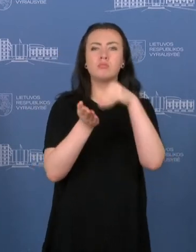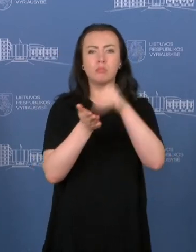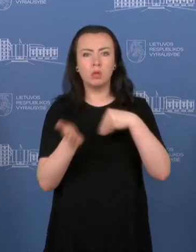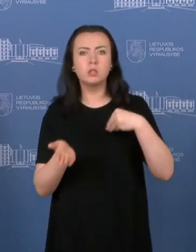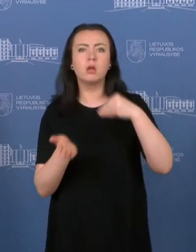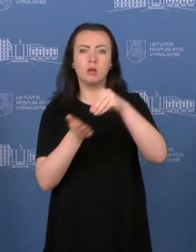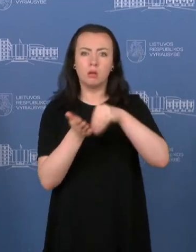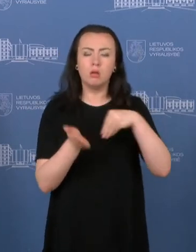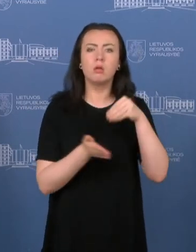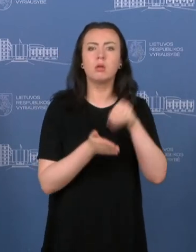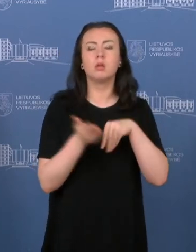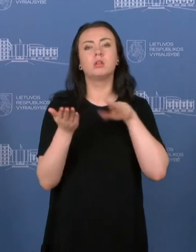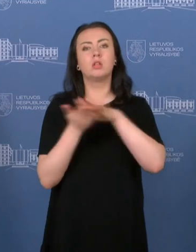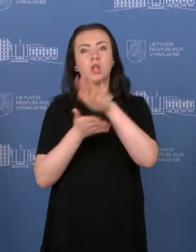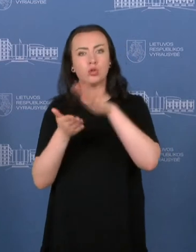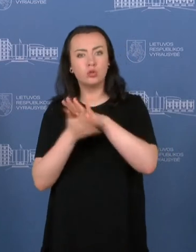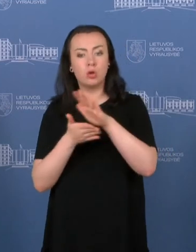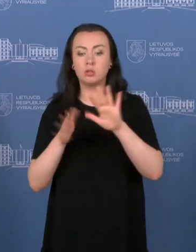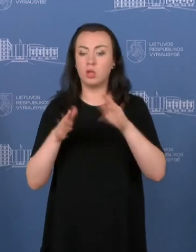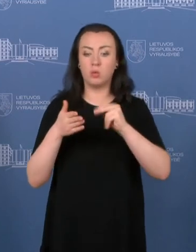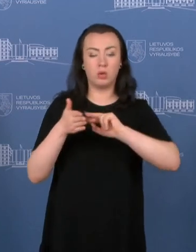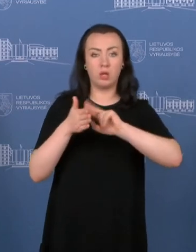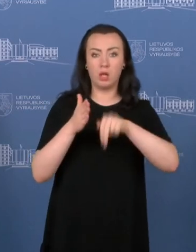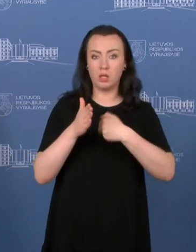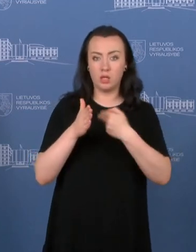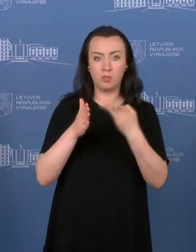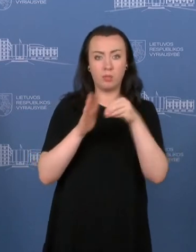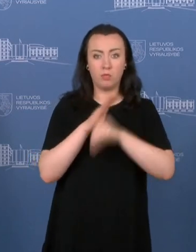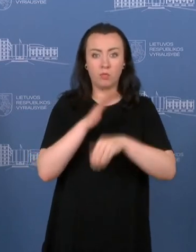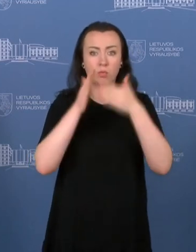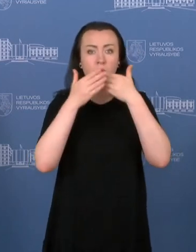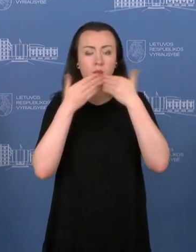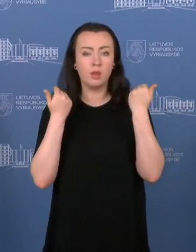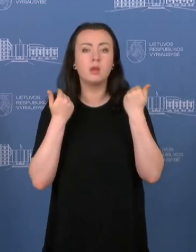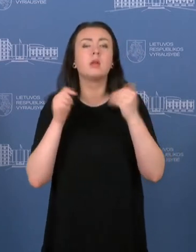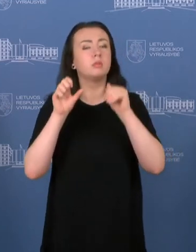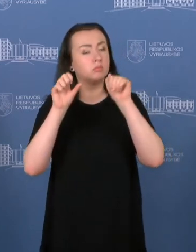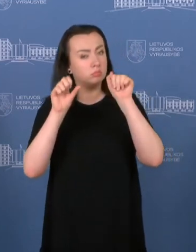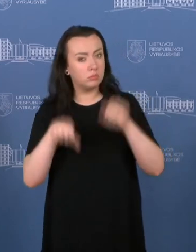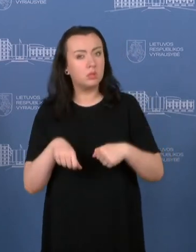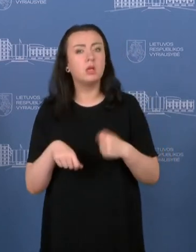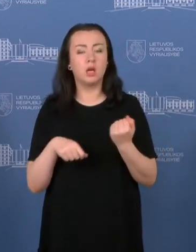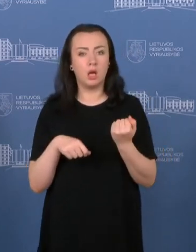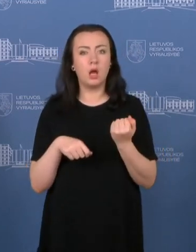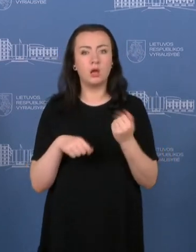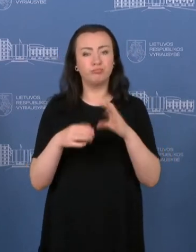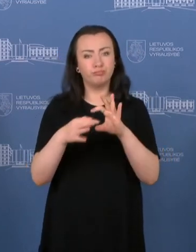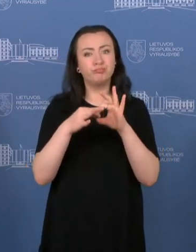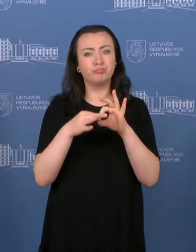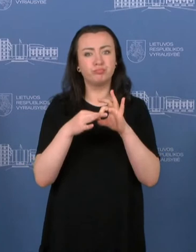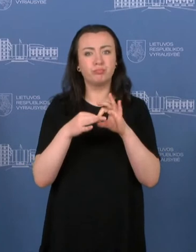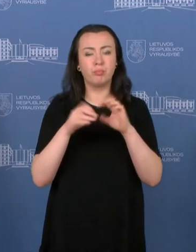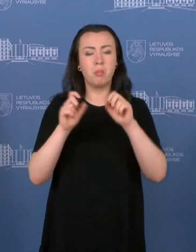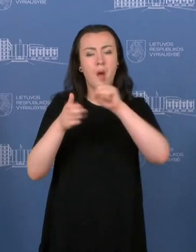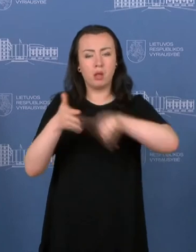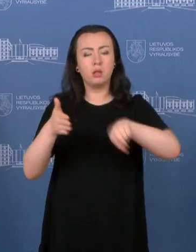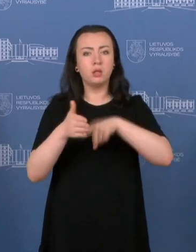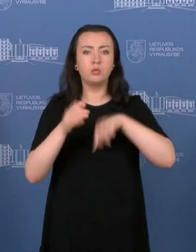pasikartojantis ir į taršos leidimus neįtraukti taršos elementai gali lemti įmonės taršos leidimo